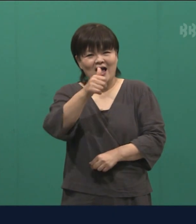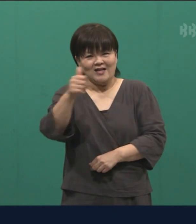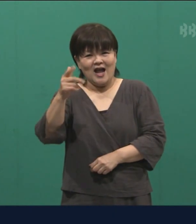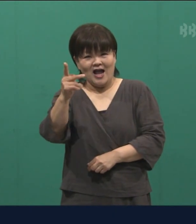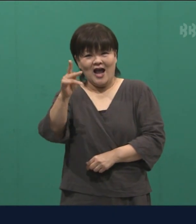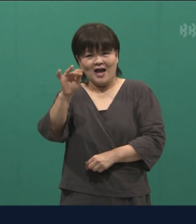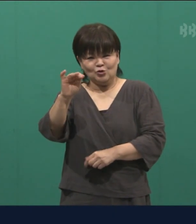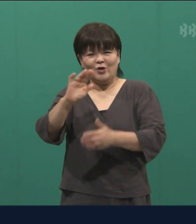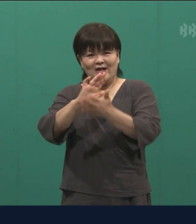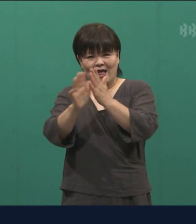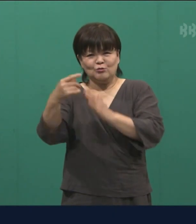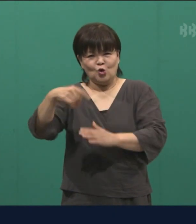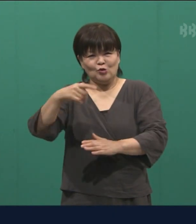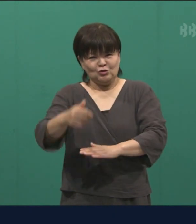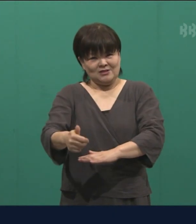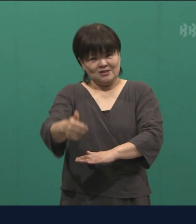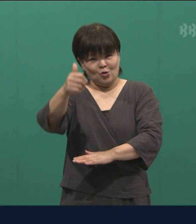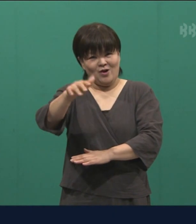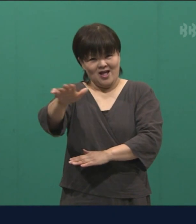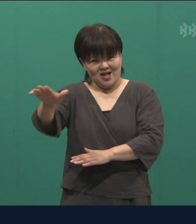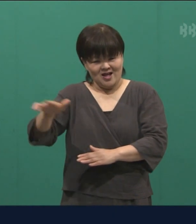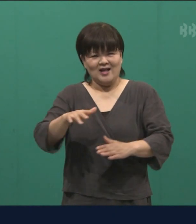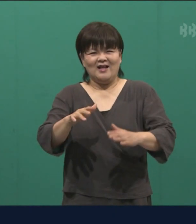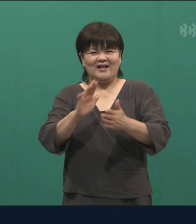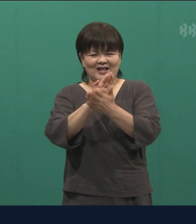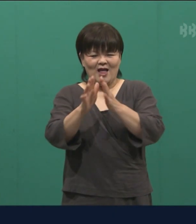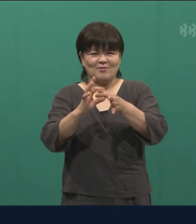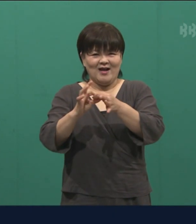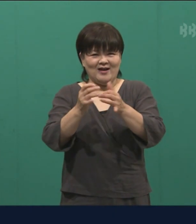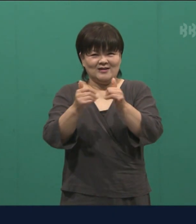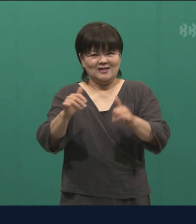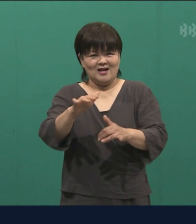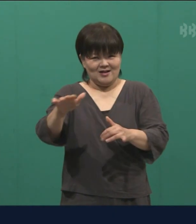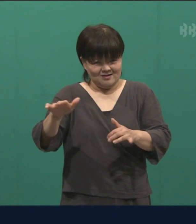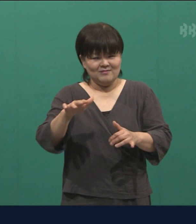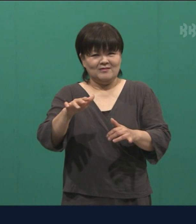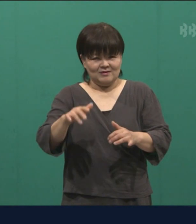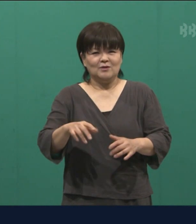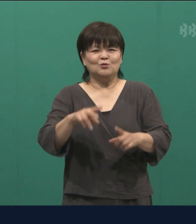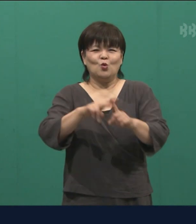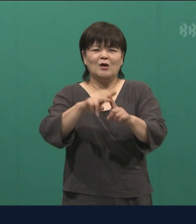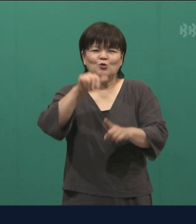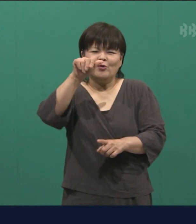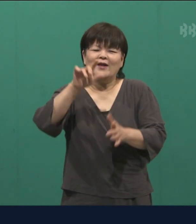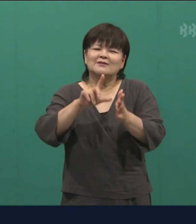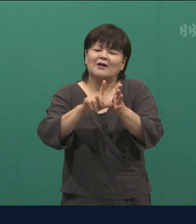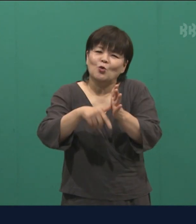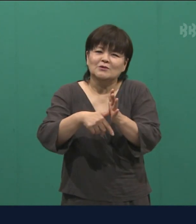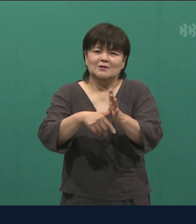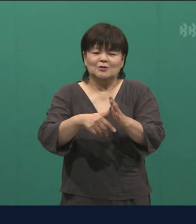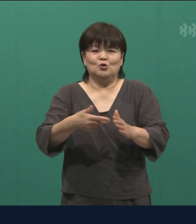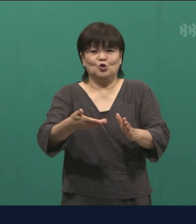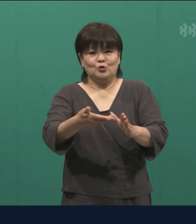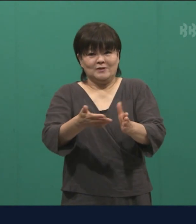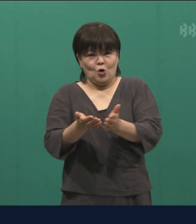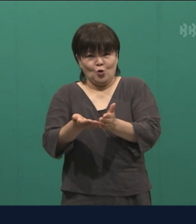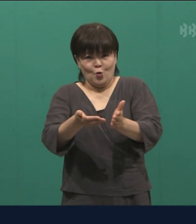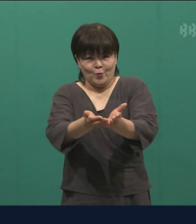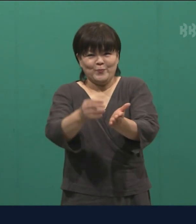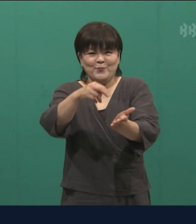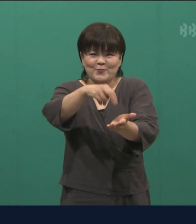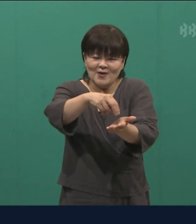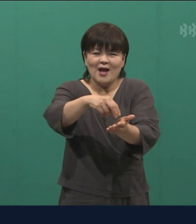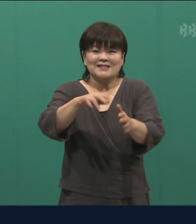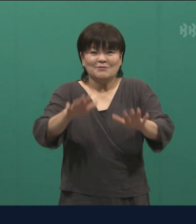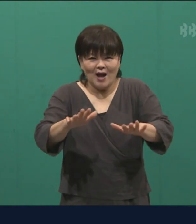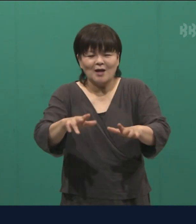福永忠勝県教育長ら県の関係者のほか、 小学5年の時に